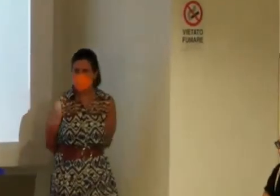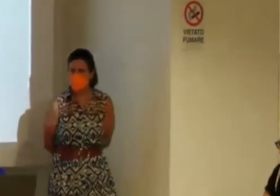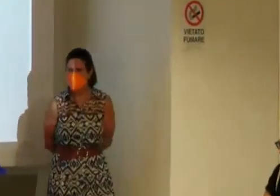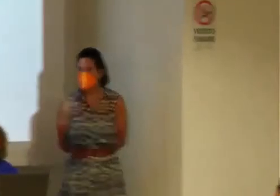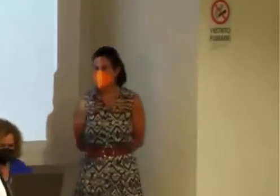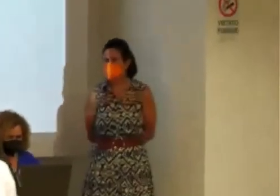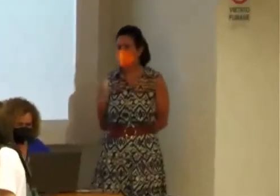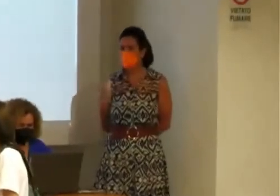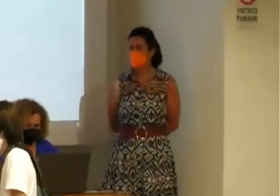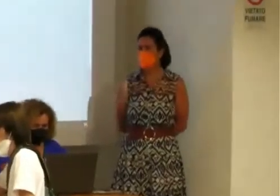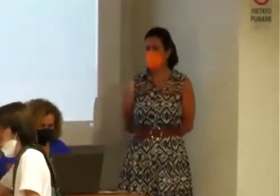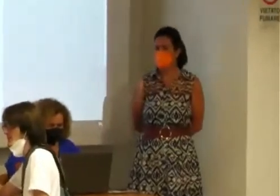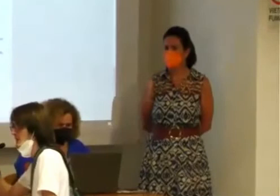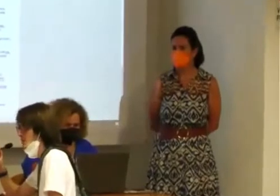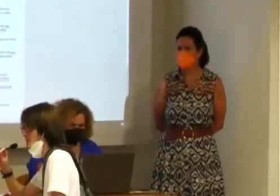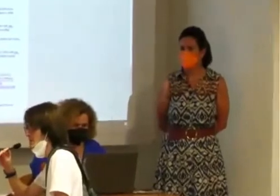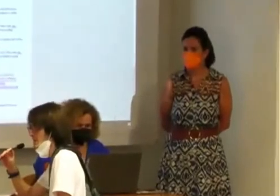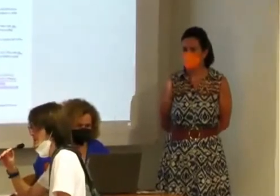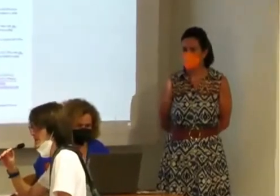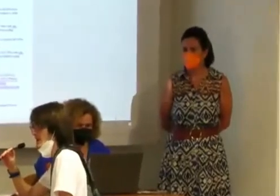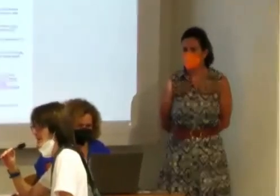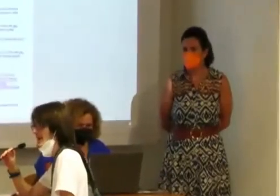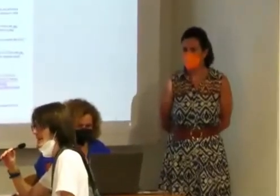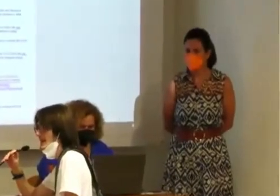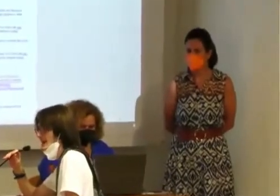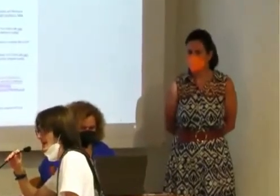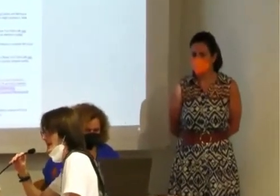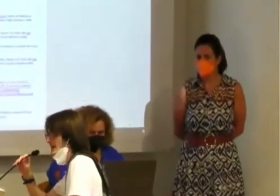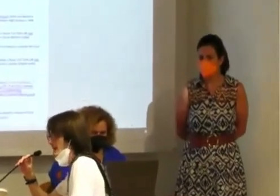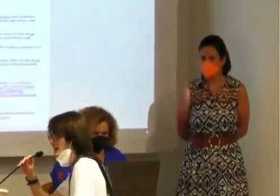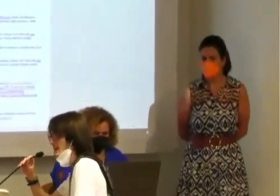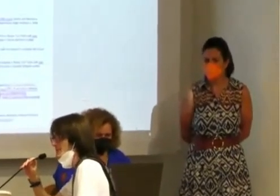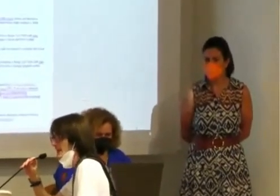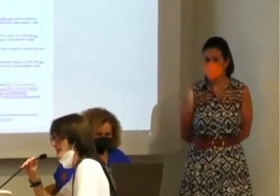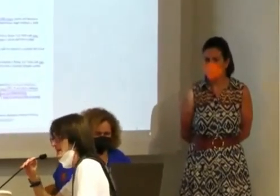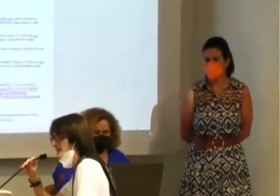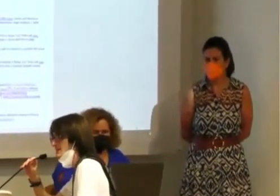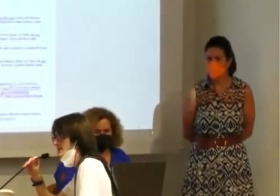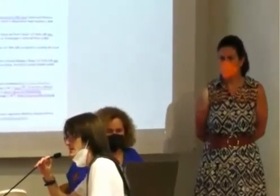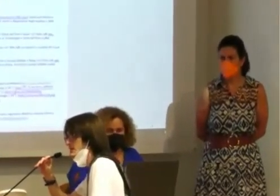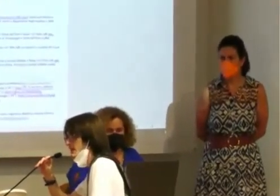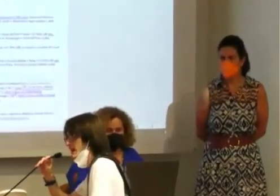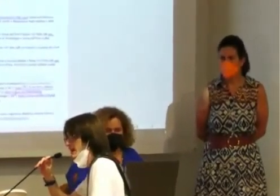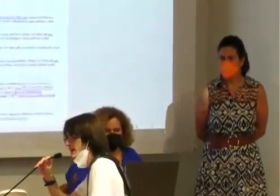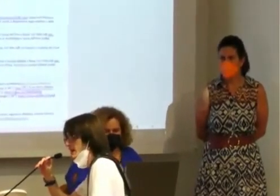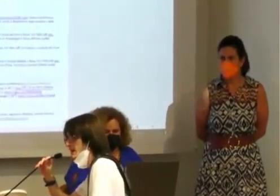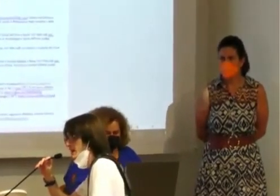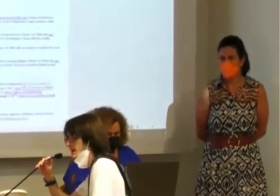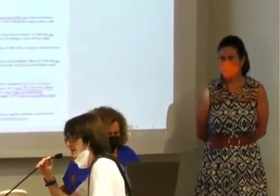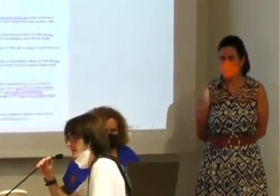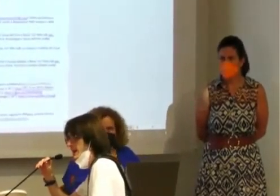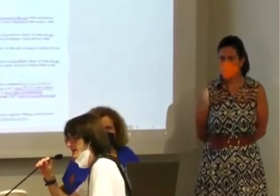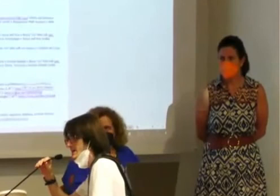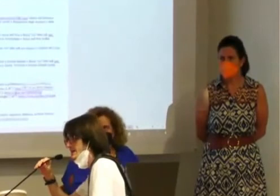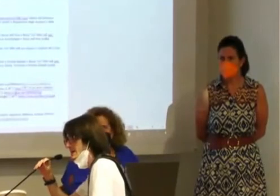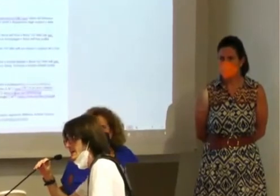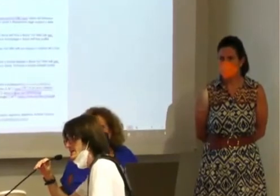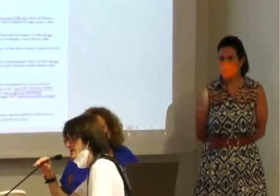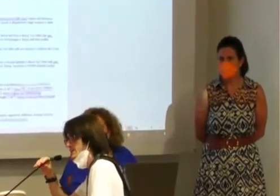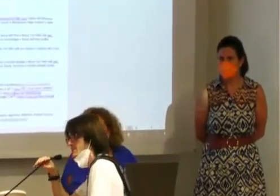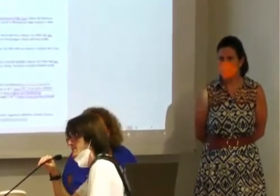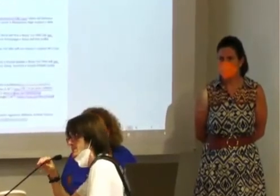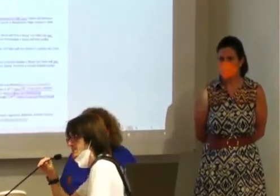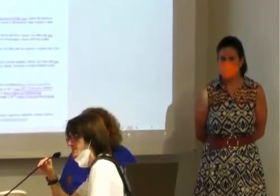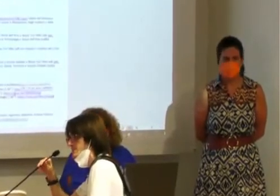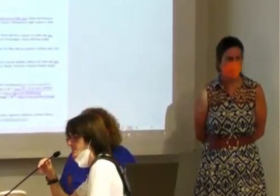Salve, vorrei chiedere gentilmente ai professori di storia dell'arte i tempi della data d'ammissione al test